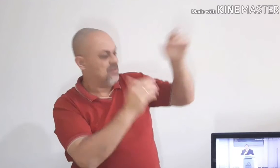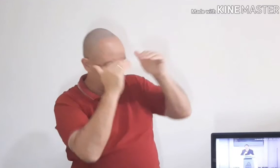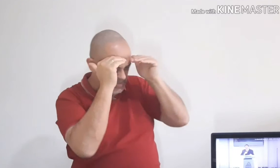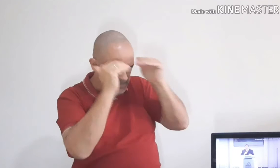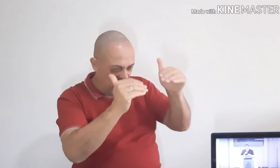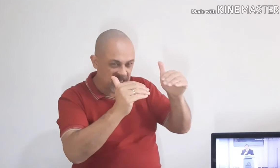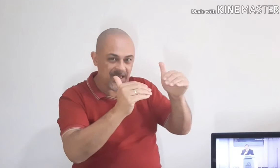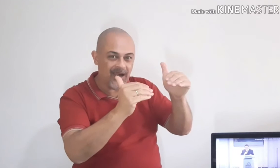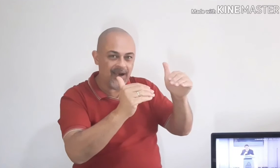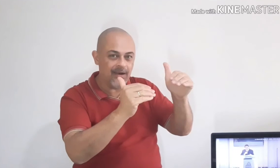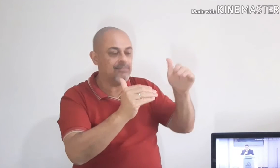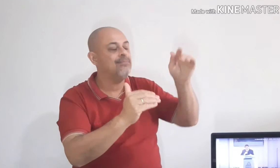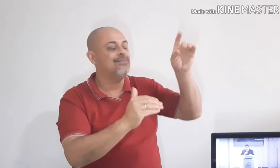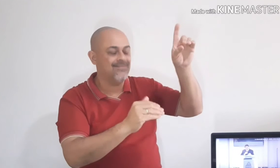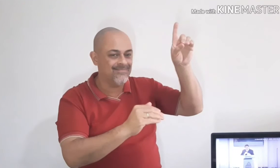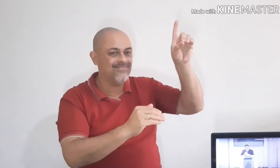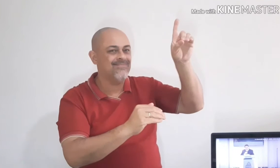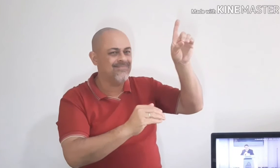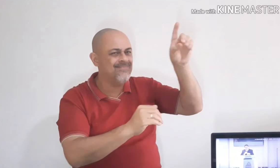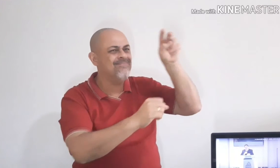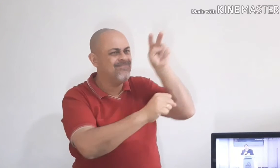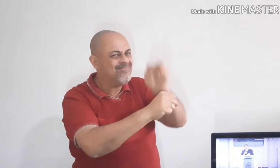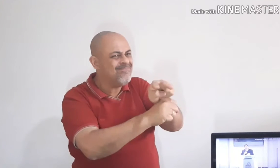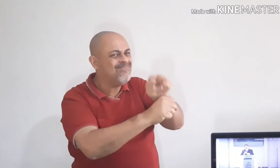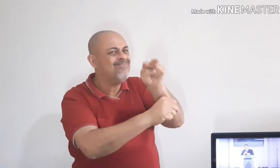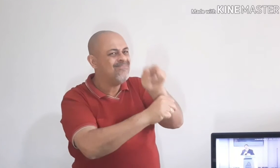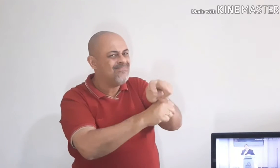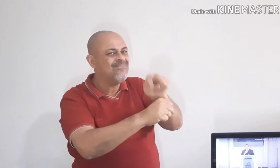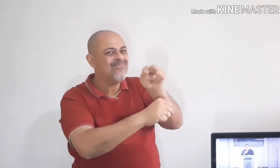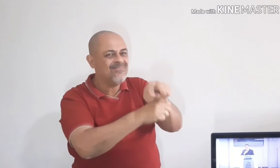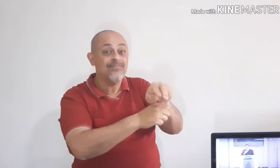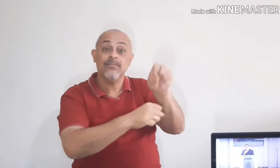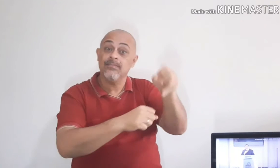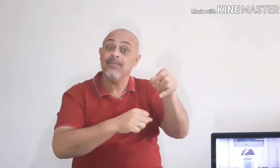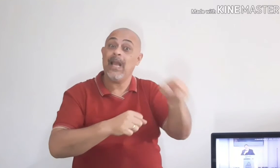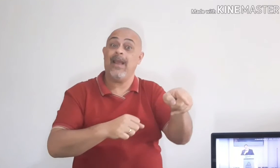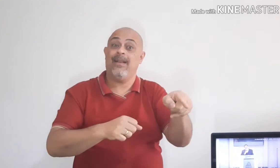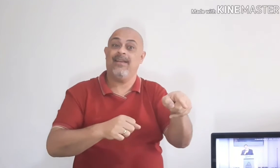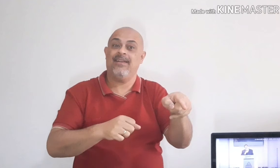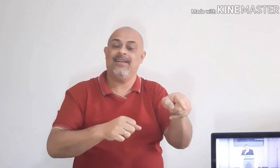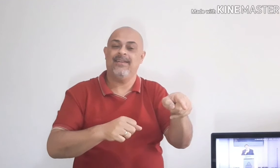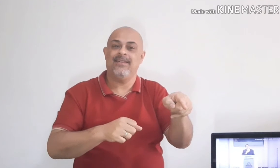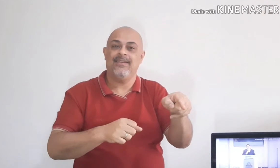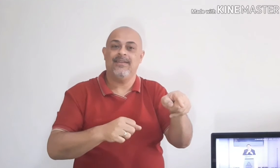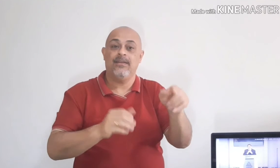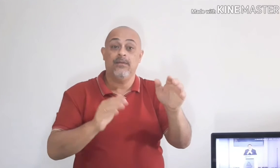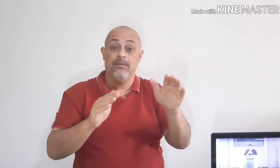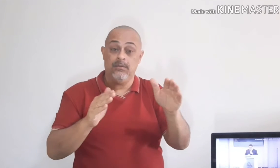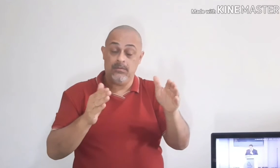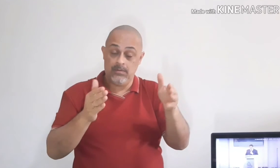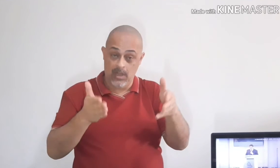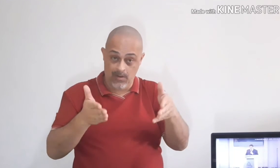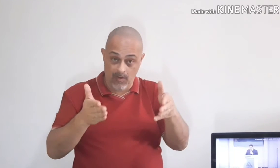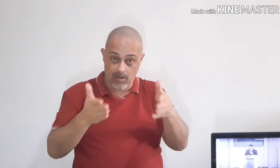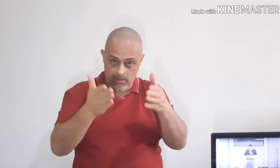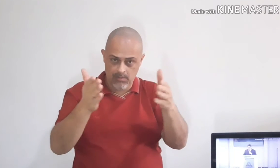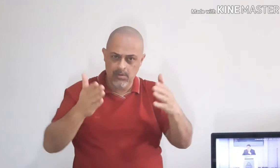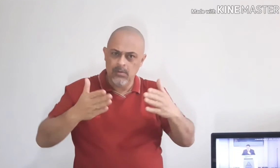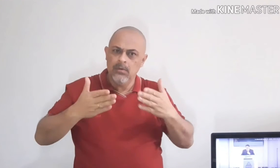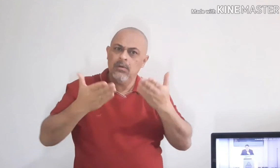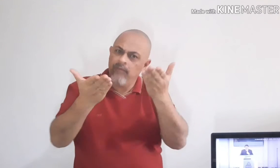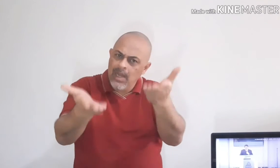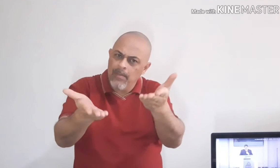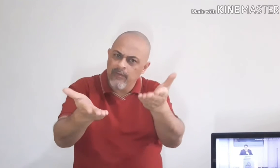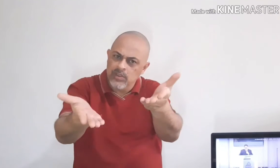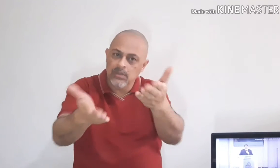sou o Deus que vê com um olhar zeloso. Então eu quero animar o seu